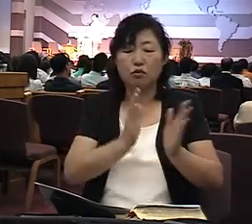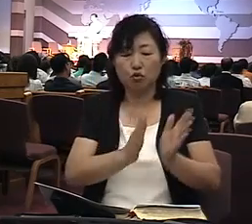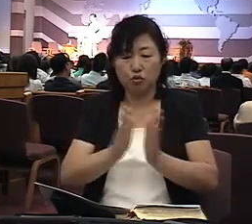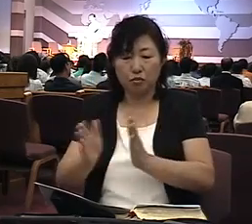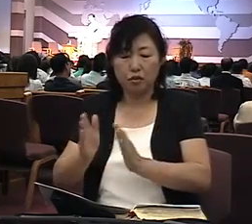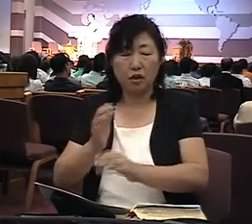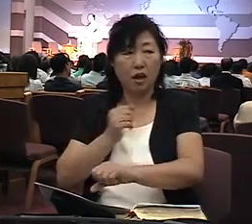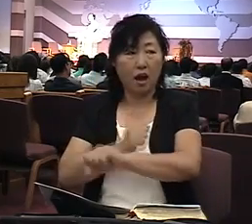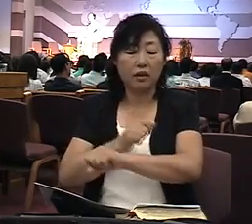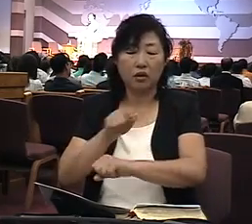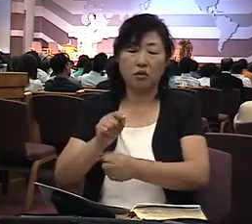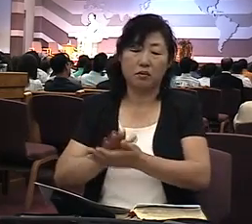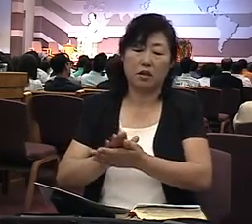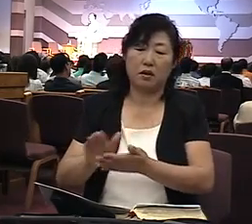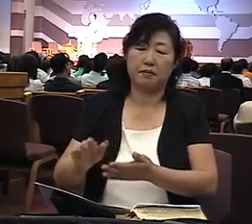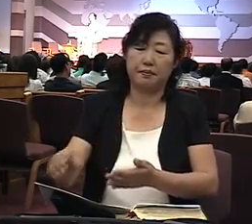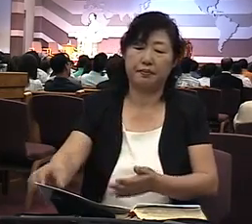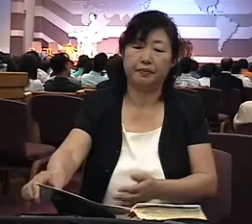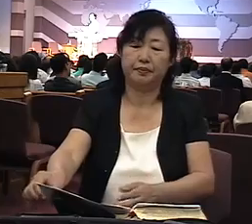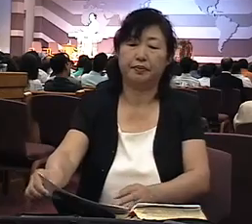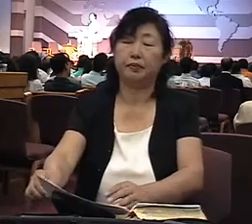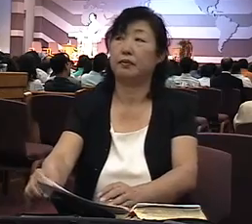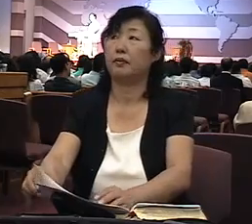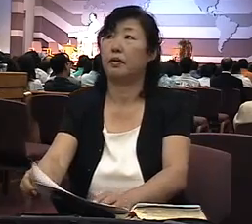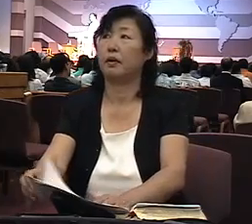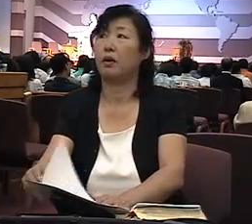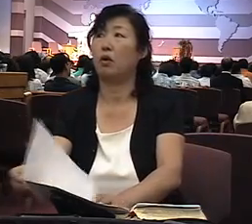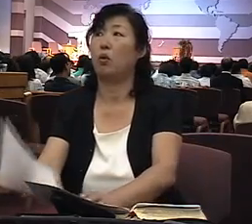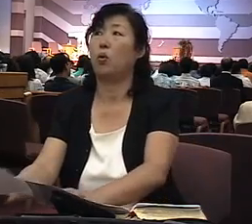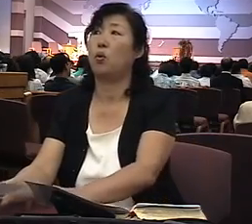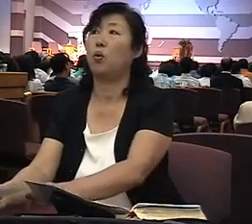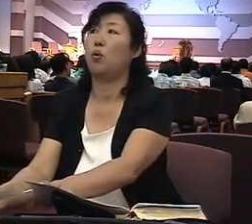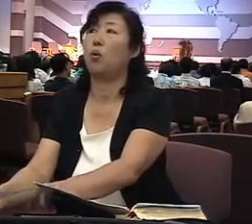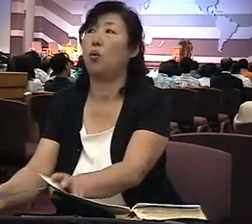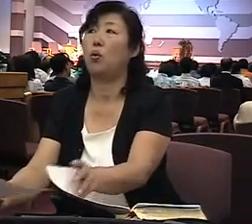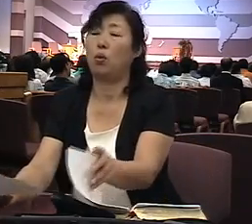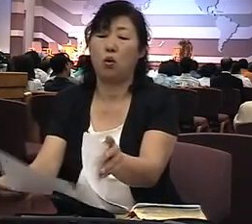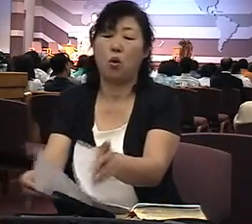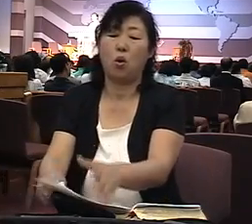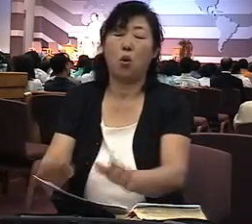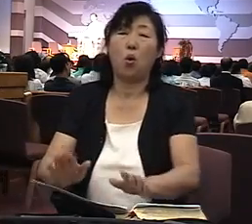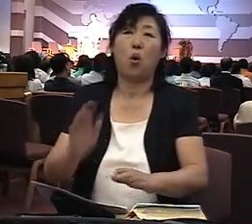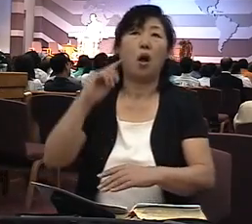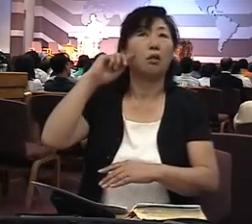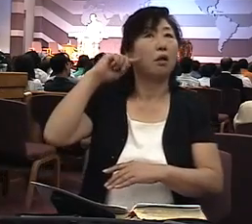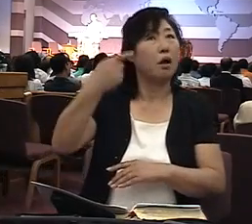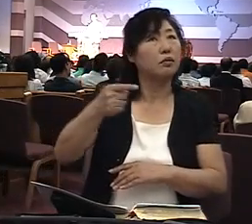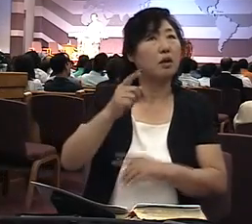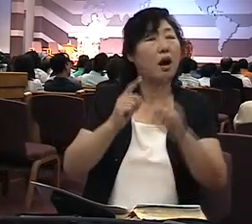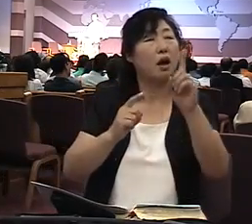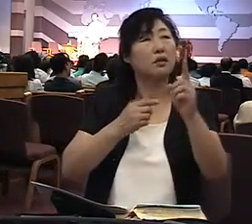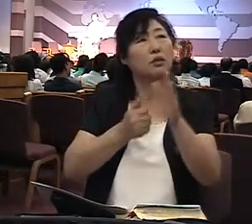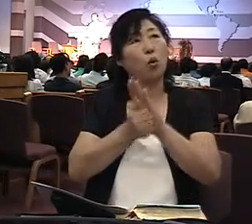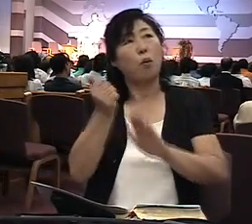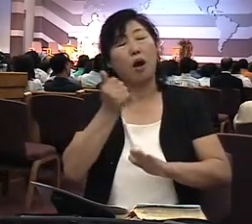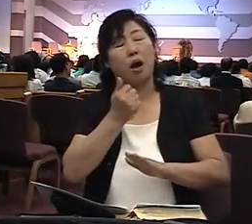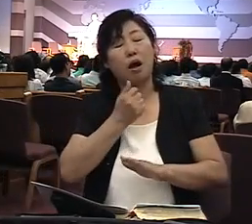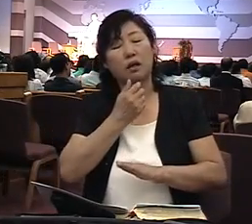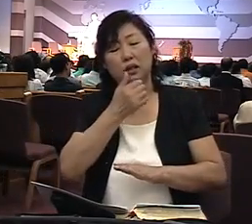준비한 것입니다. 여러분, 그래서 오늘과 다음 주 우리 예배를 통해 한 가지 소망이 있습니다. 우리